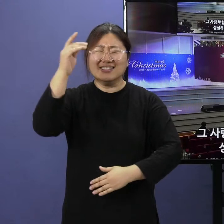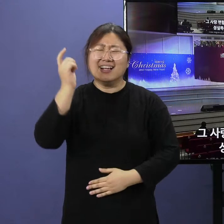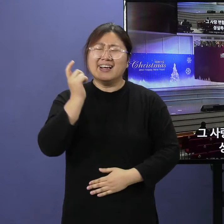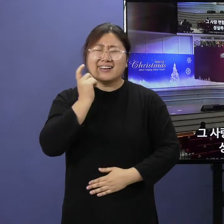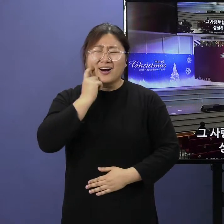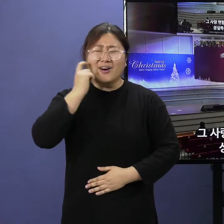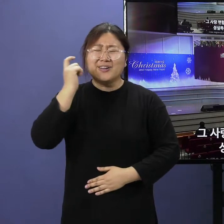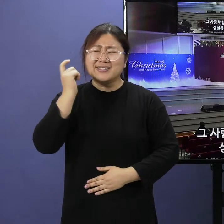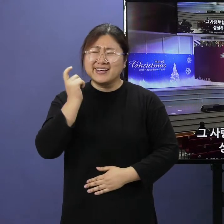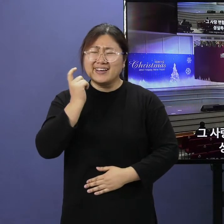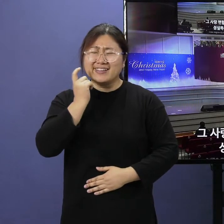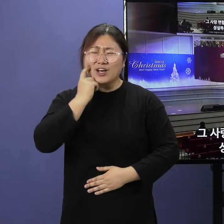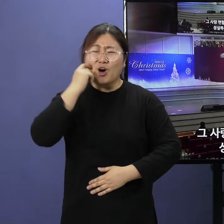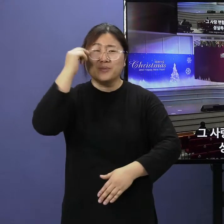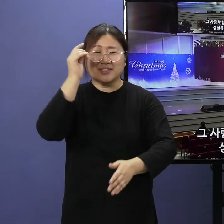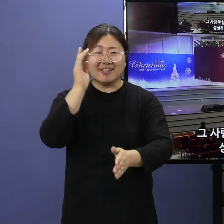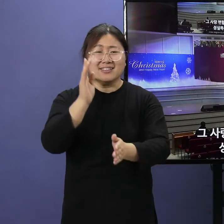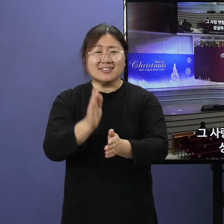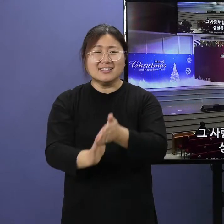변함없으신 거짓